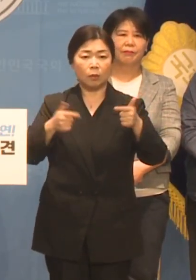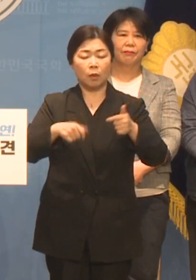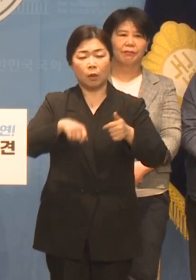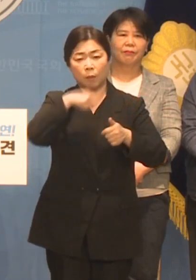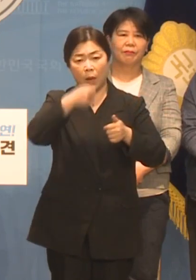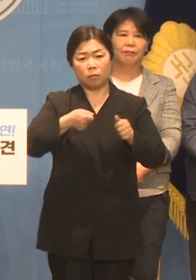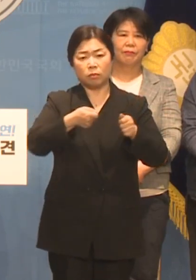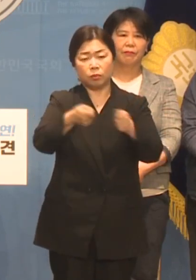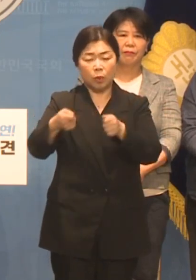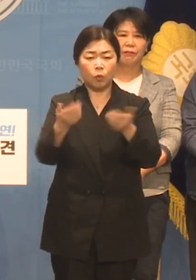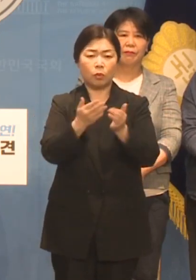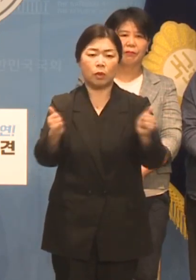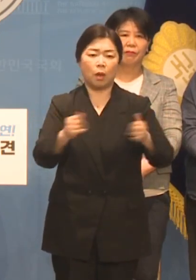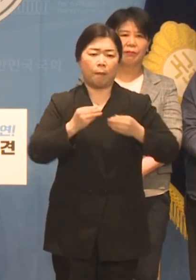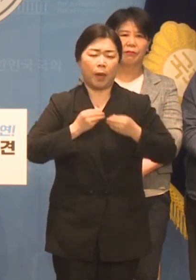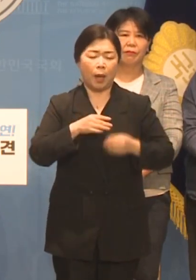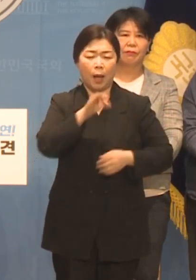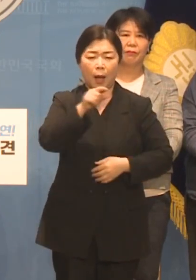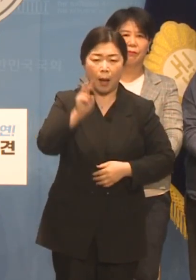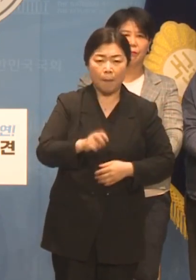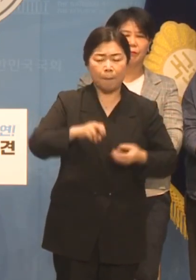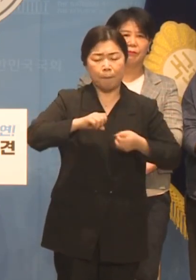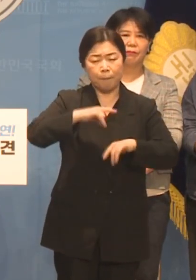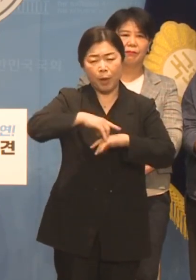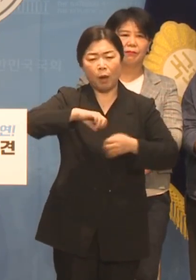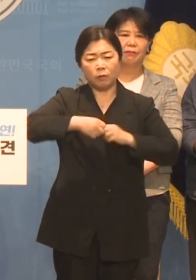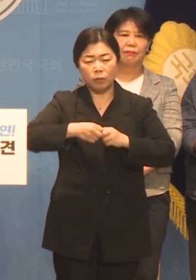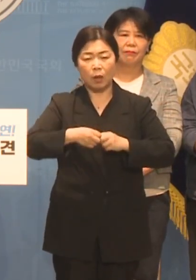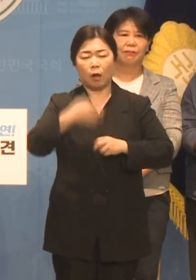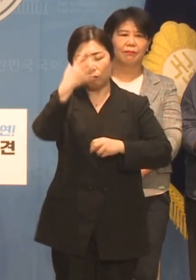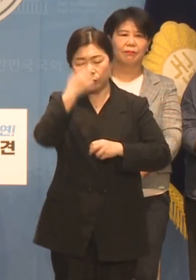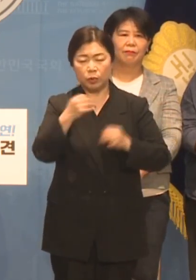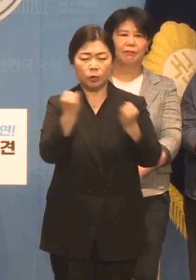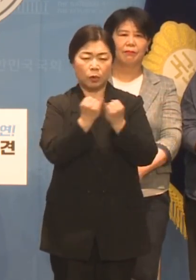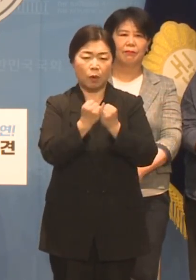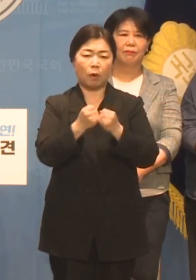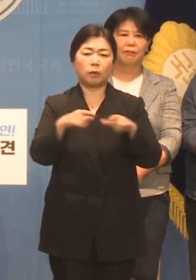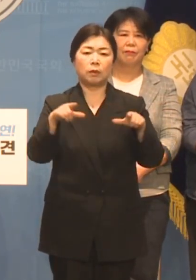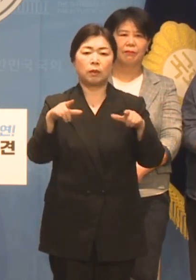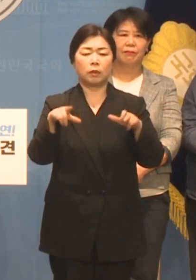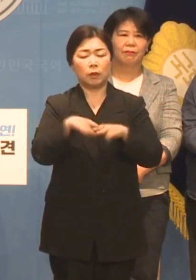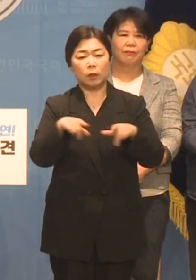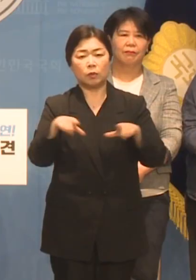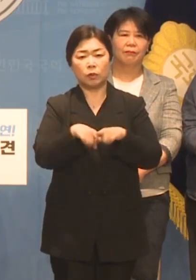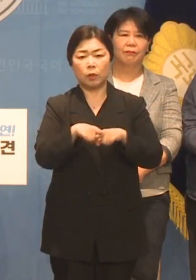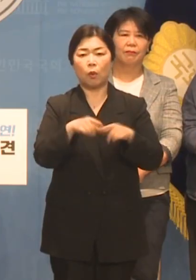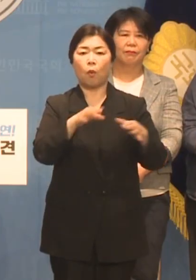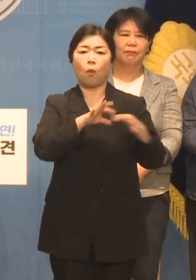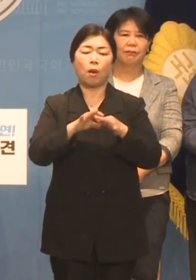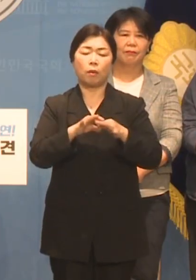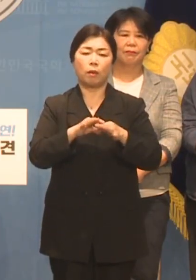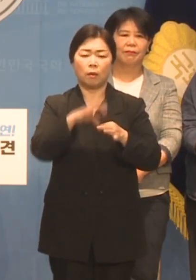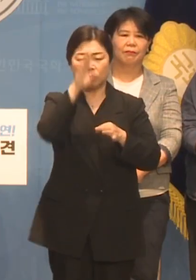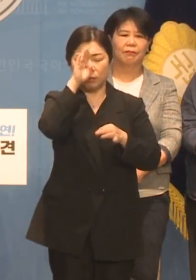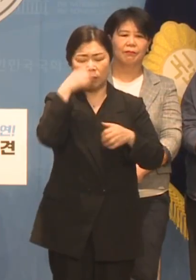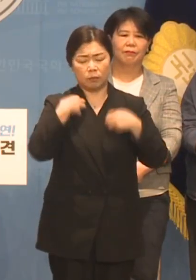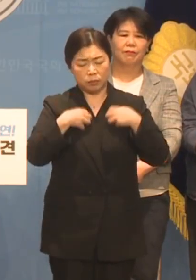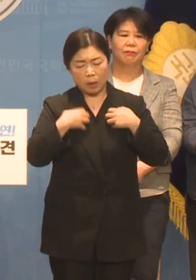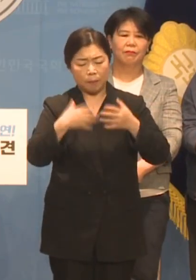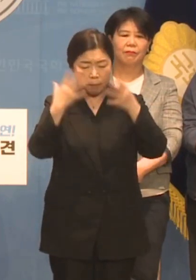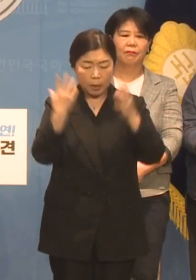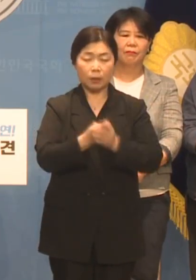노동자의 폐암, 근골격계 질환, 우울증, 여성 질환 등 구조화된 건강 불평들도 여성